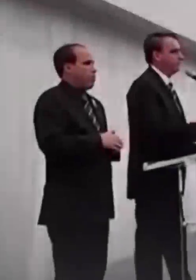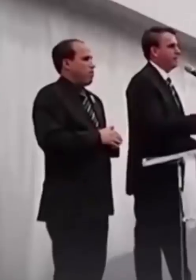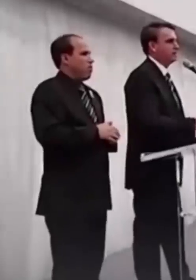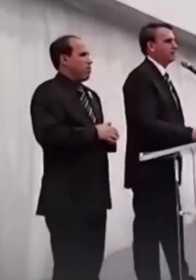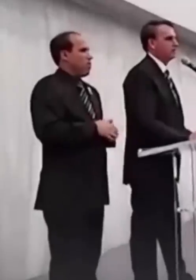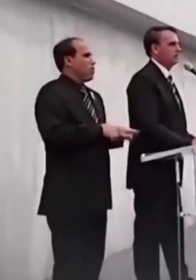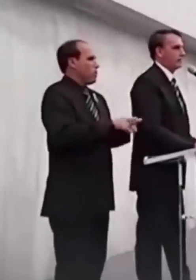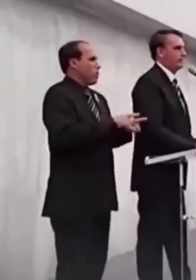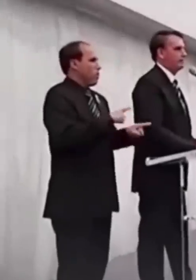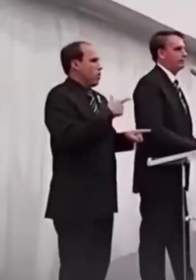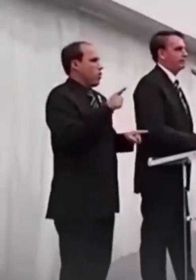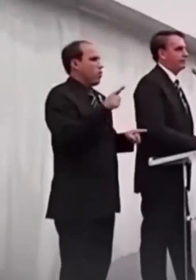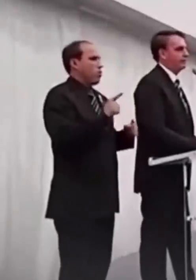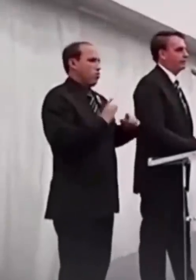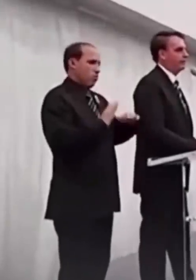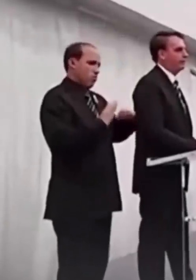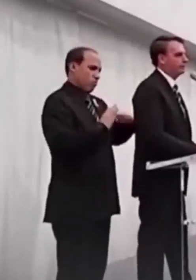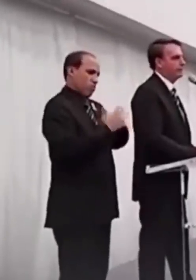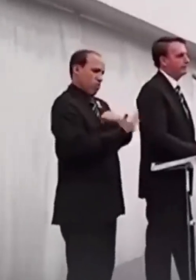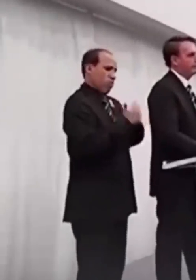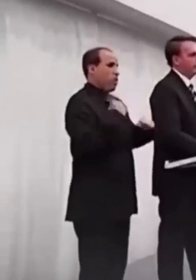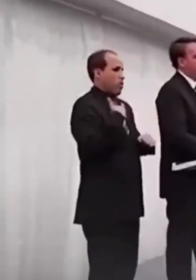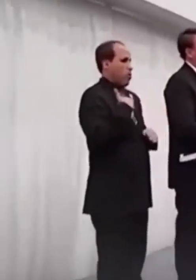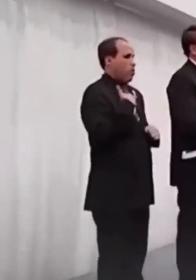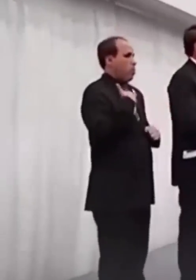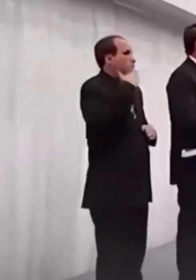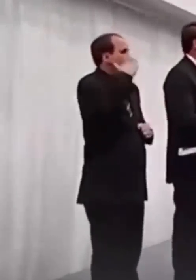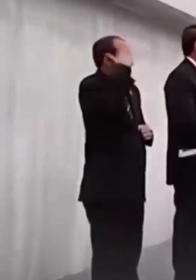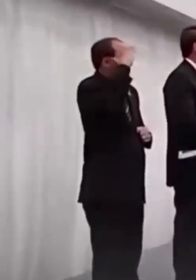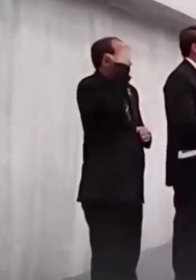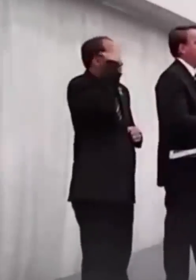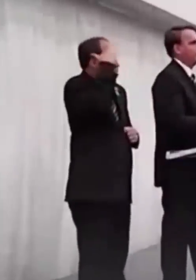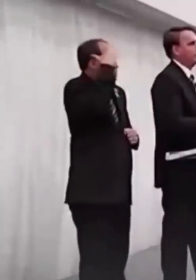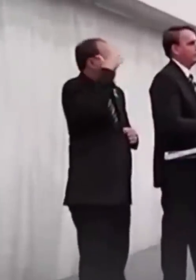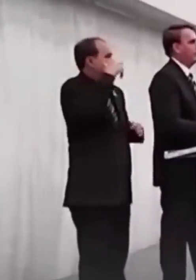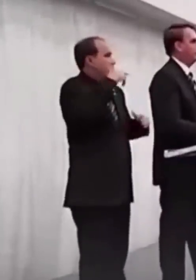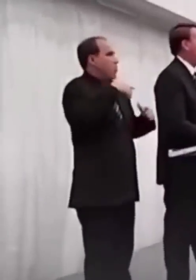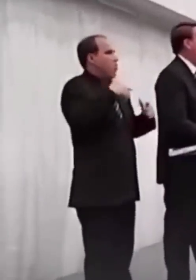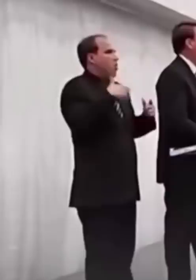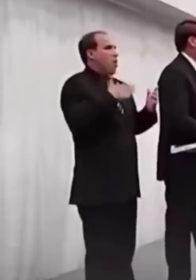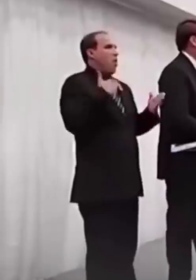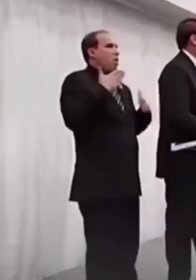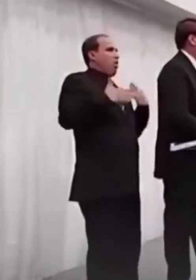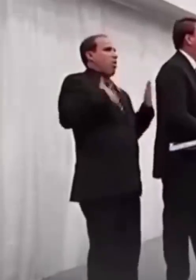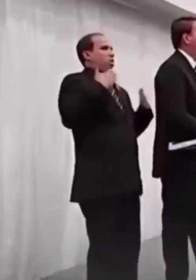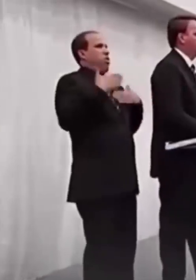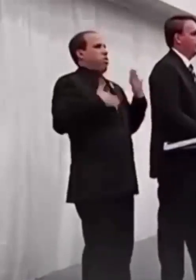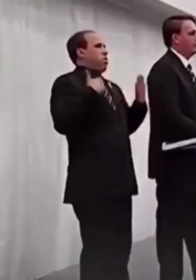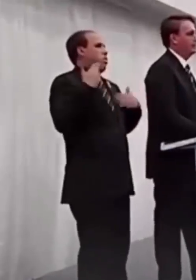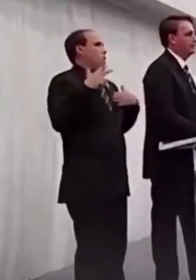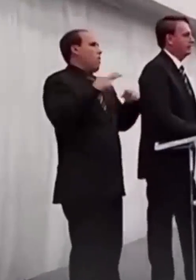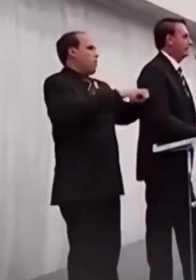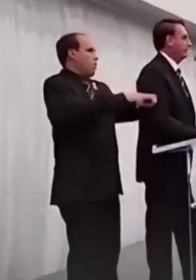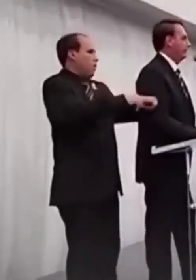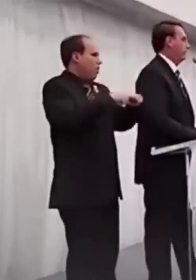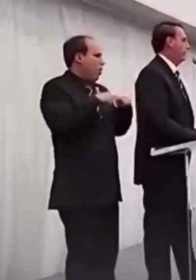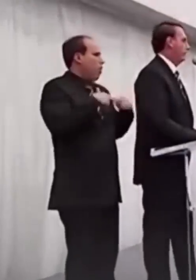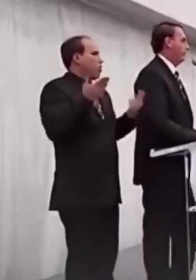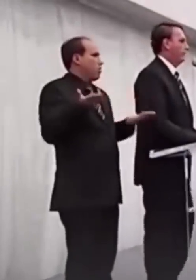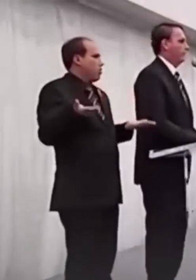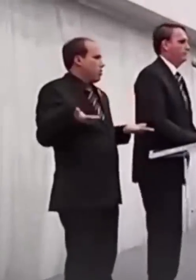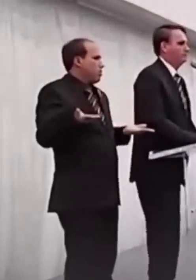Tem a posição do coronavírus também, que, no meu entender, está sendo superdimensionado o poder